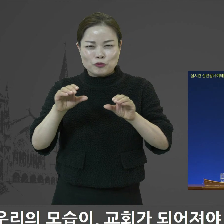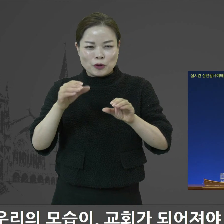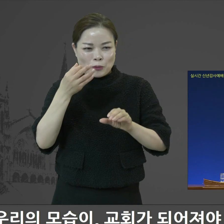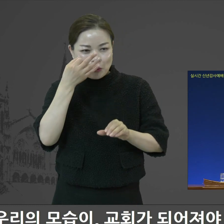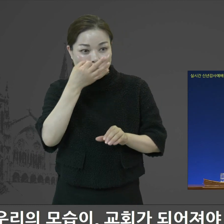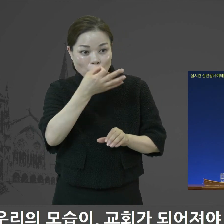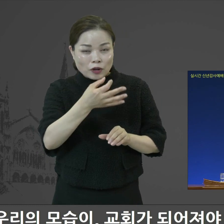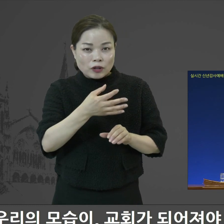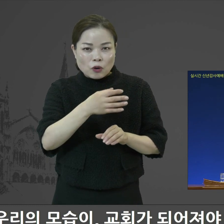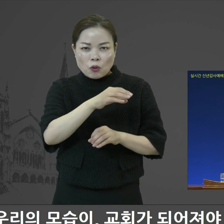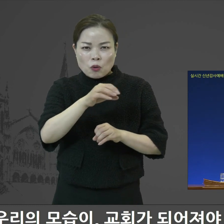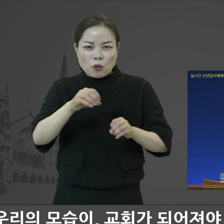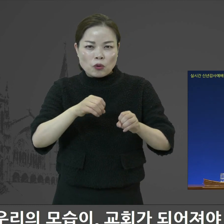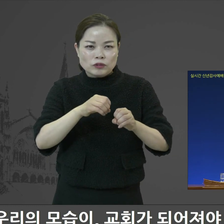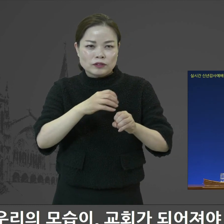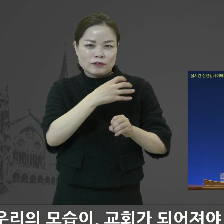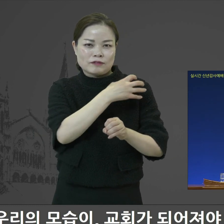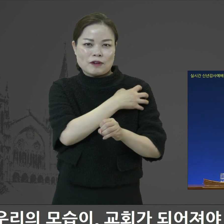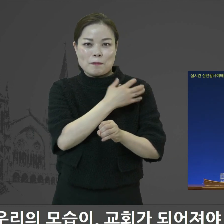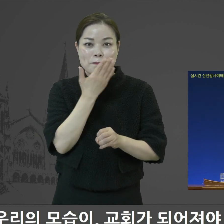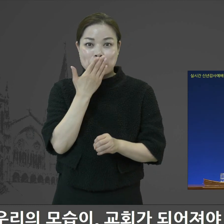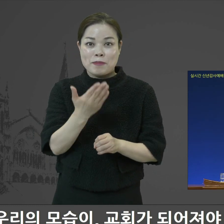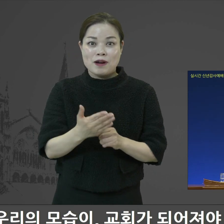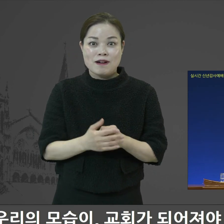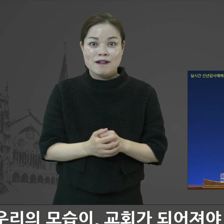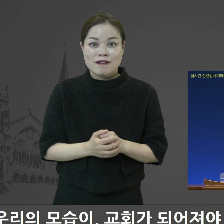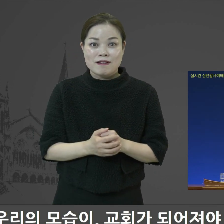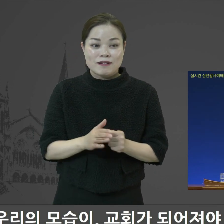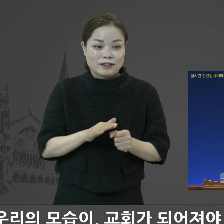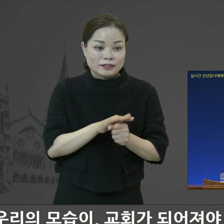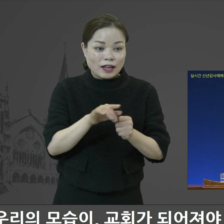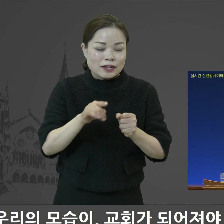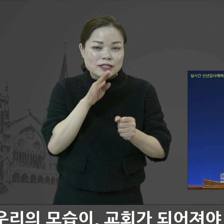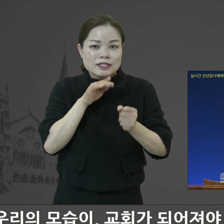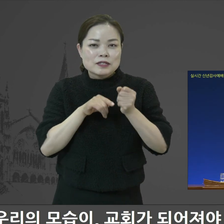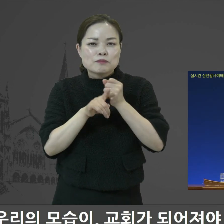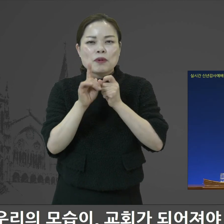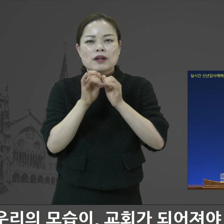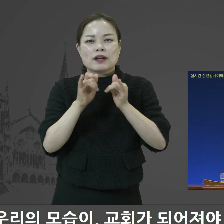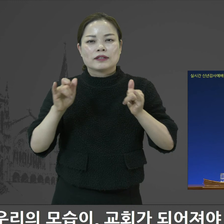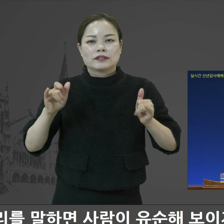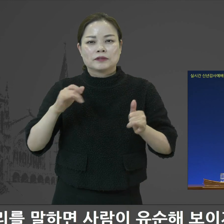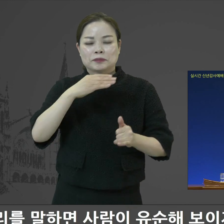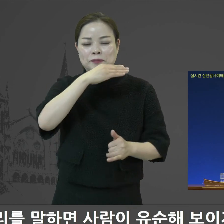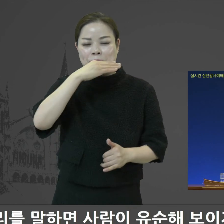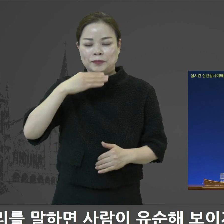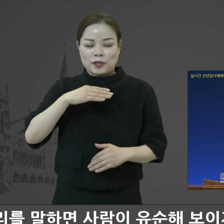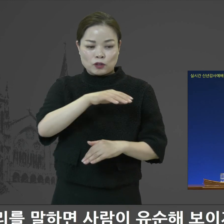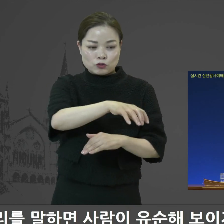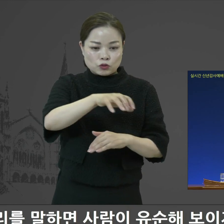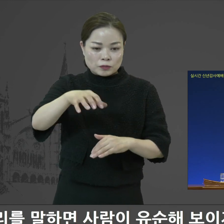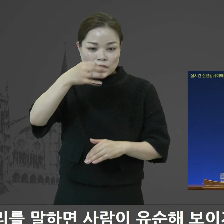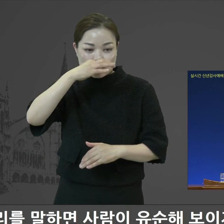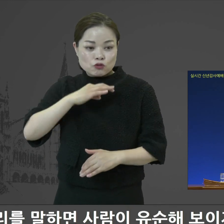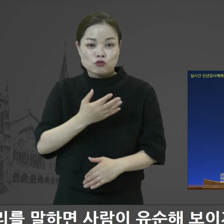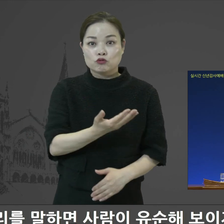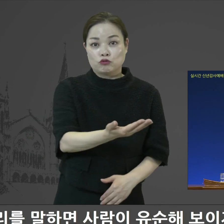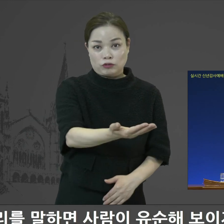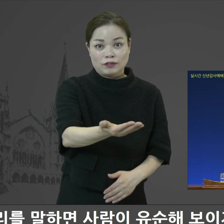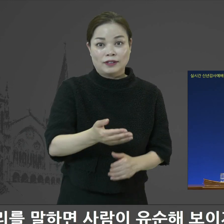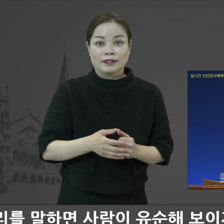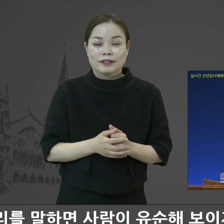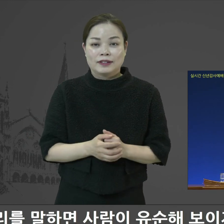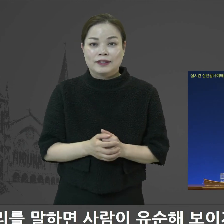그런데 오히려 영향력이 더 많이 있습니다. 사랑 가운데 진리를 말하는 사람은 품위가 있고 주변 사람에게 유익을 끼치게 되어